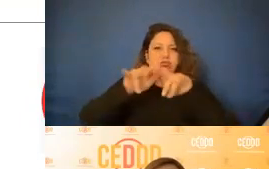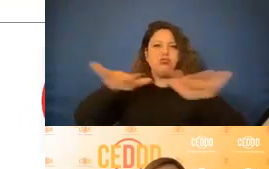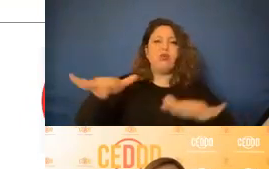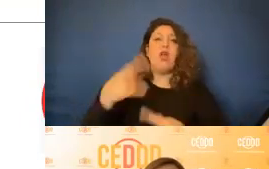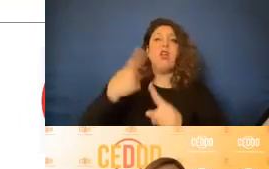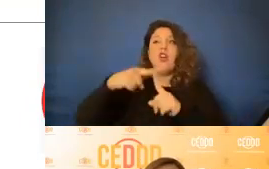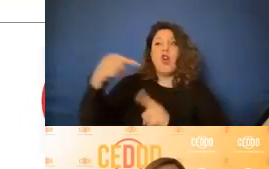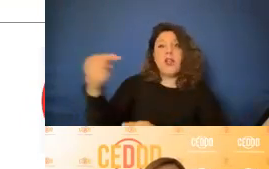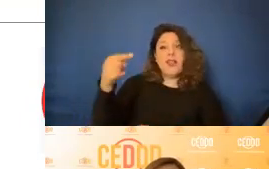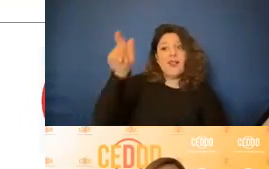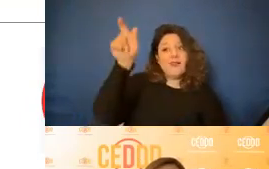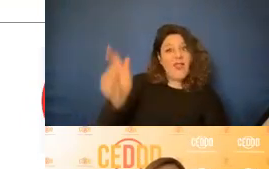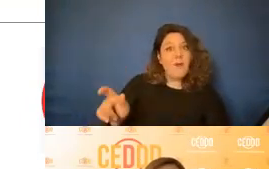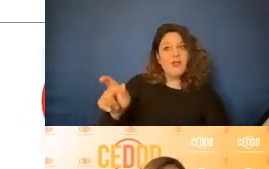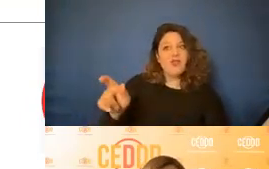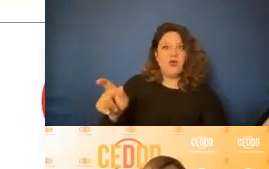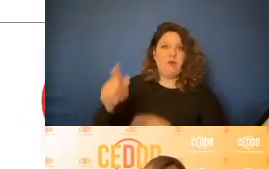que se está acosando.